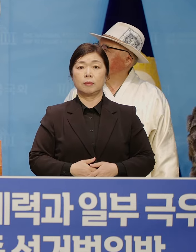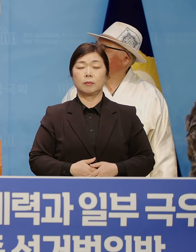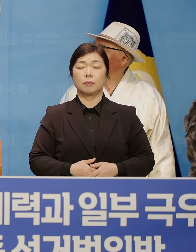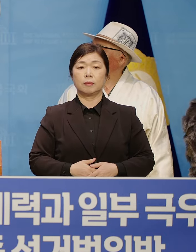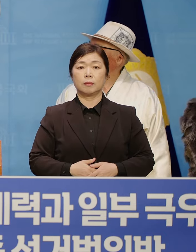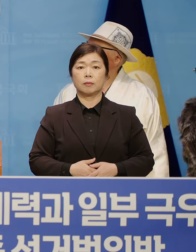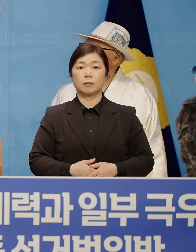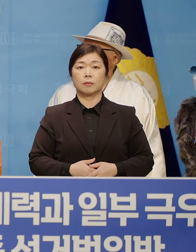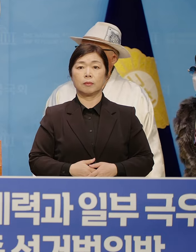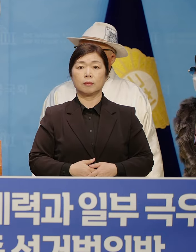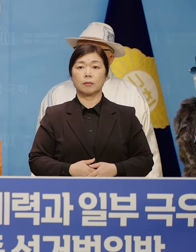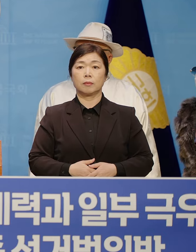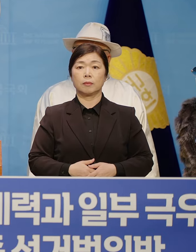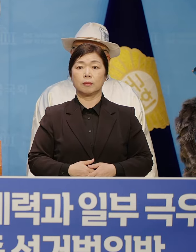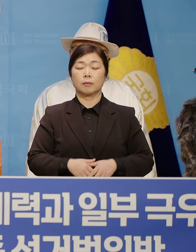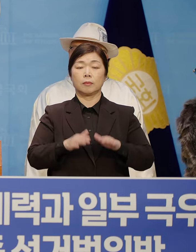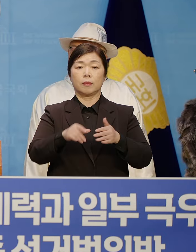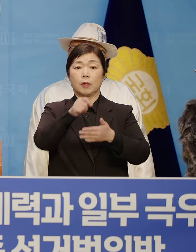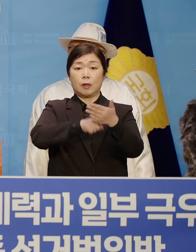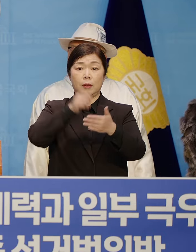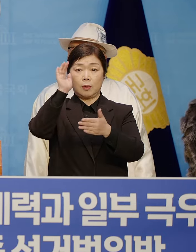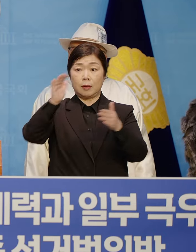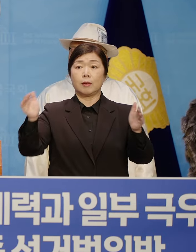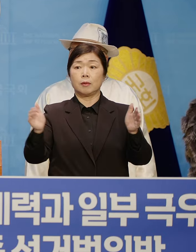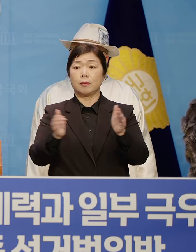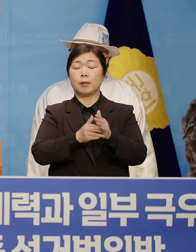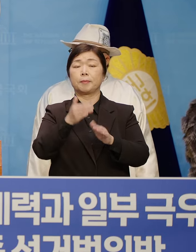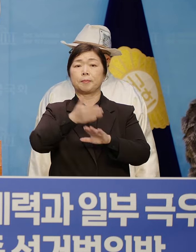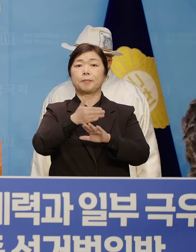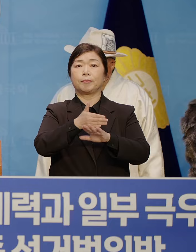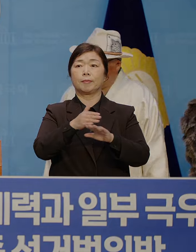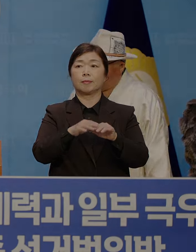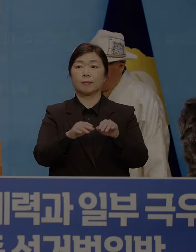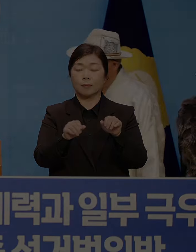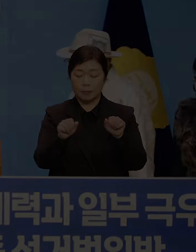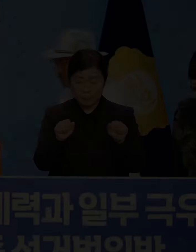고맙습니다 예 이상으로 기자겸 마치겠습니다 고맙습니다 예